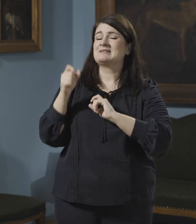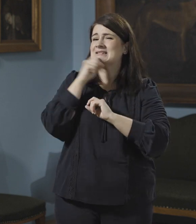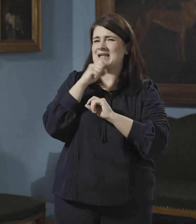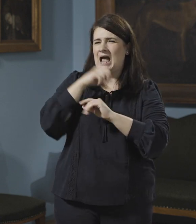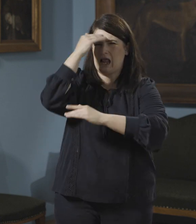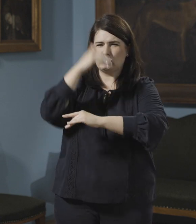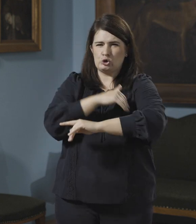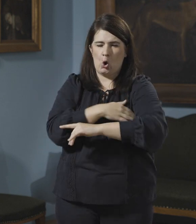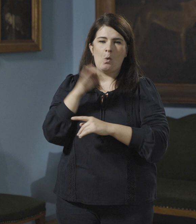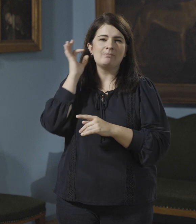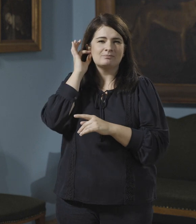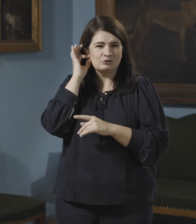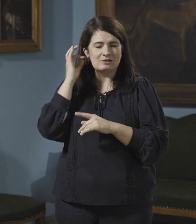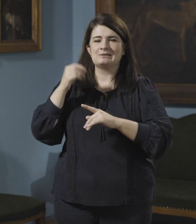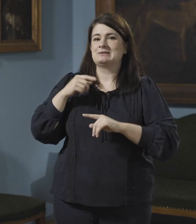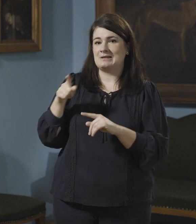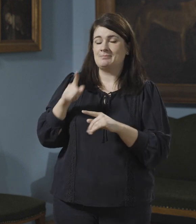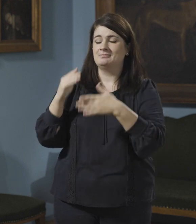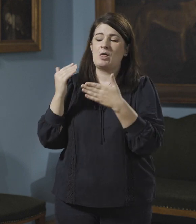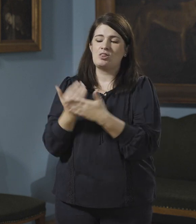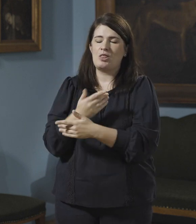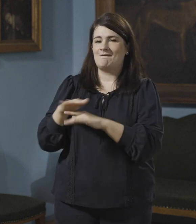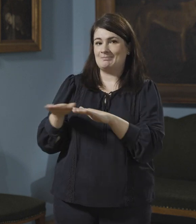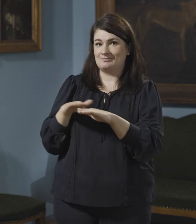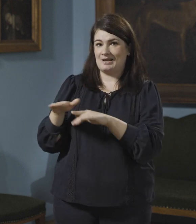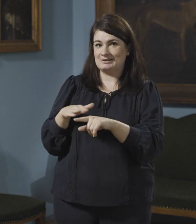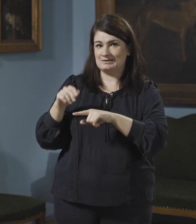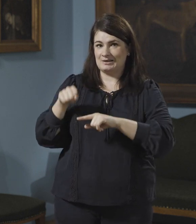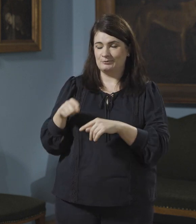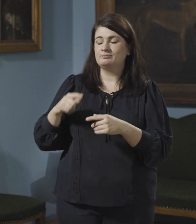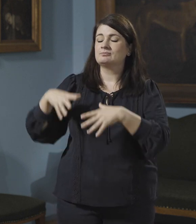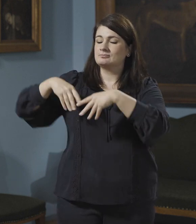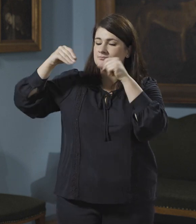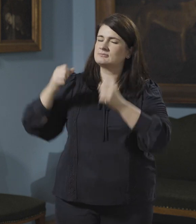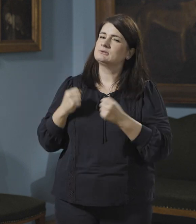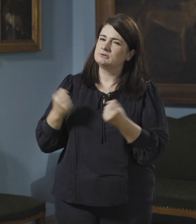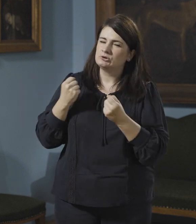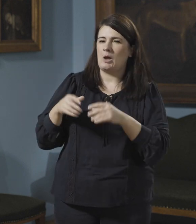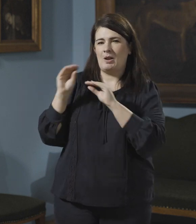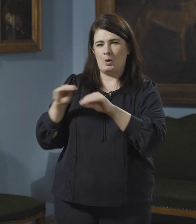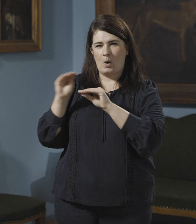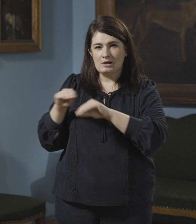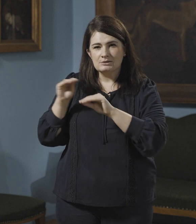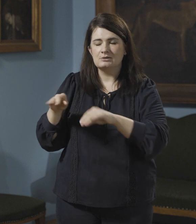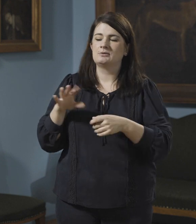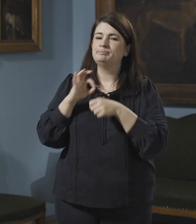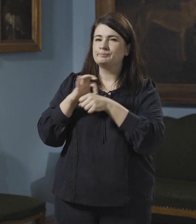Siedziba dawnej szkoły żeńskiej będzie miejscem, gdzie swoją działalność dydaktyczną prowadzić będą dwa wydziały: Wydział Grafiki i